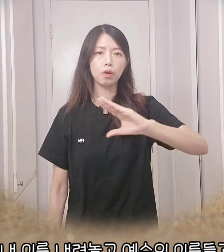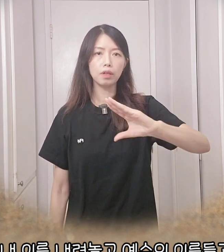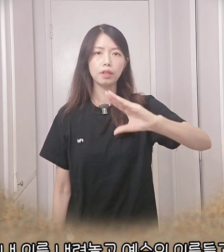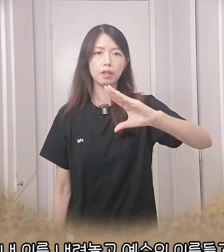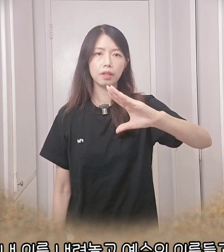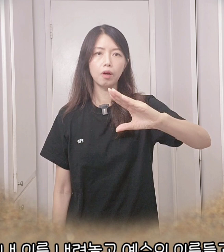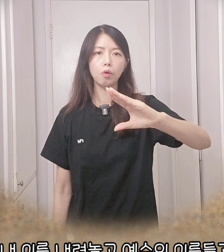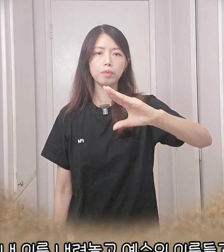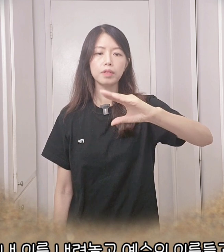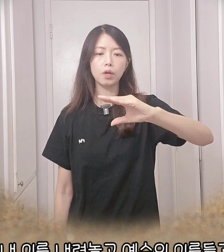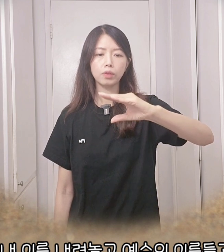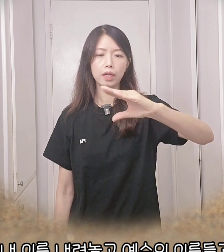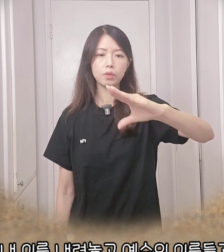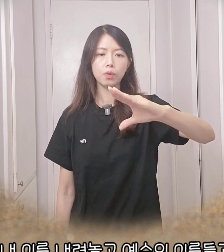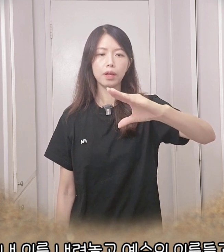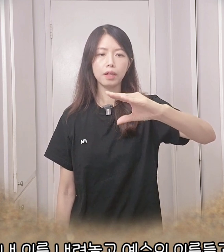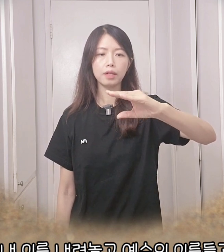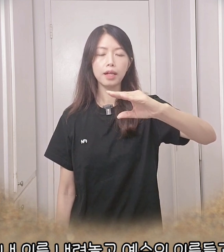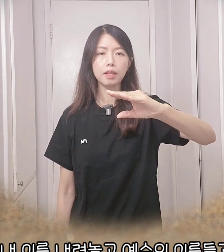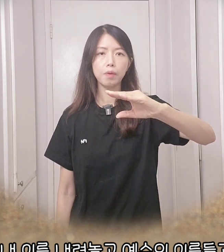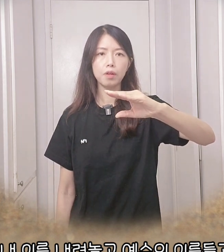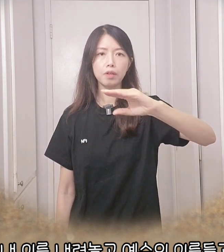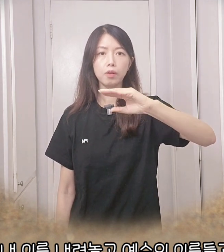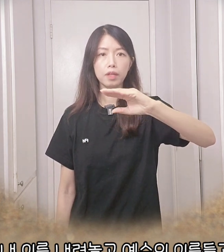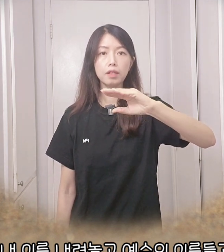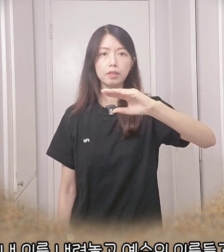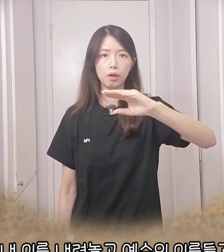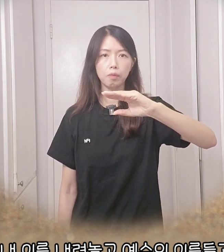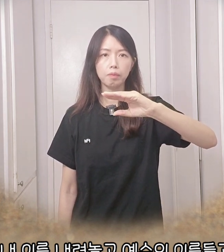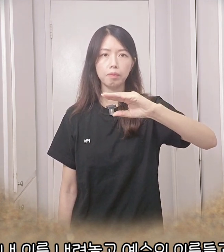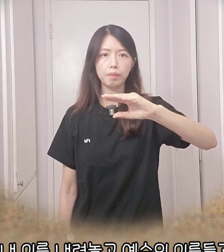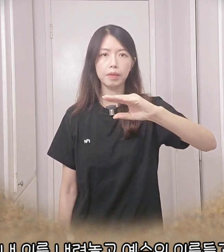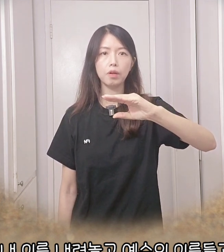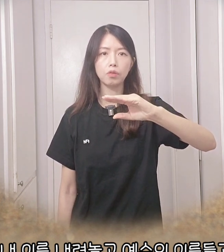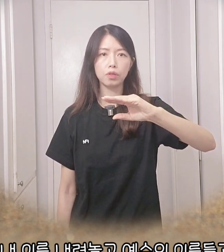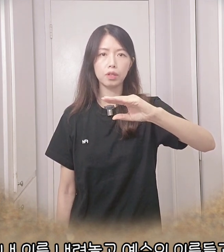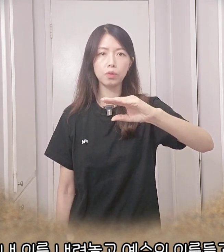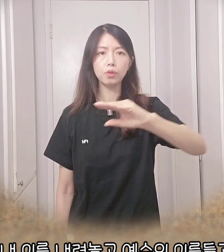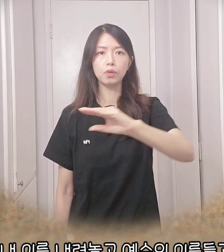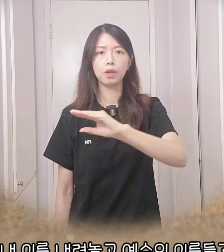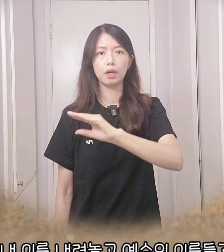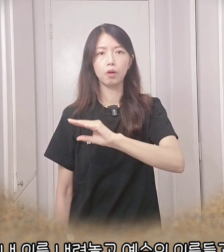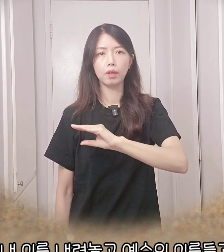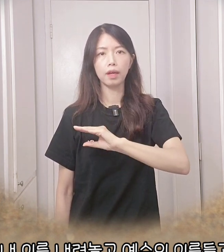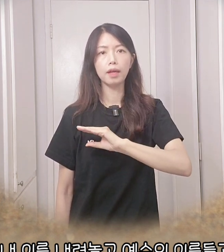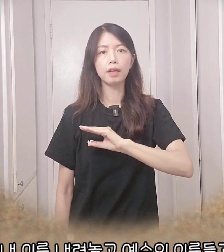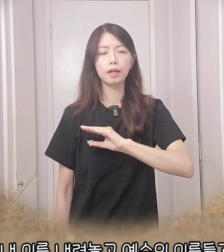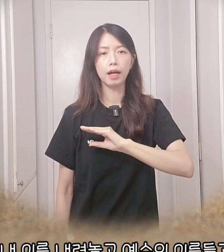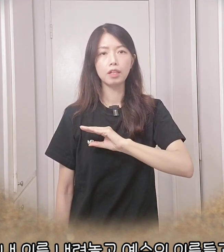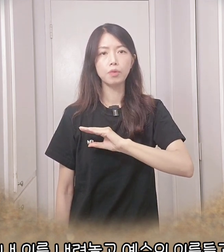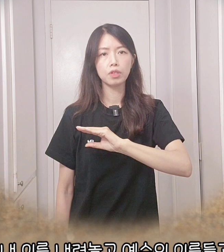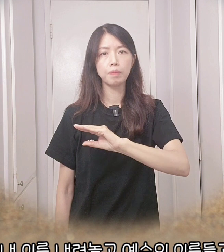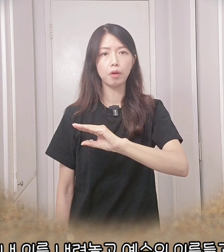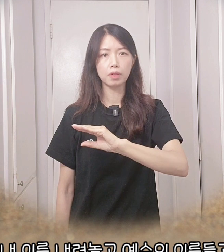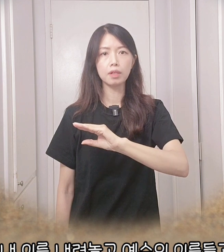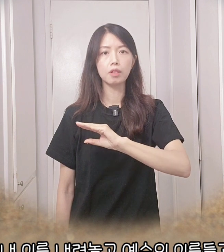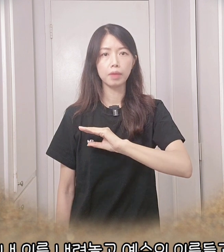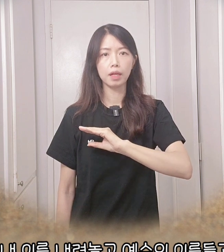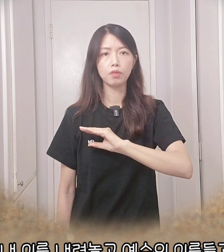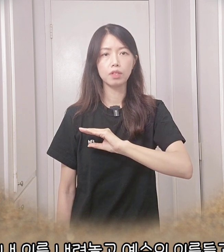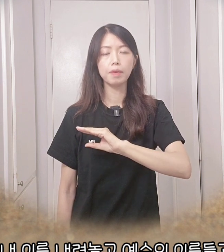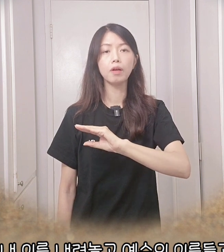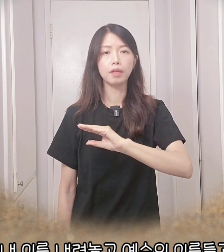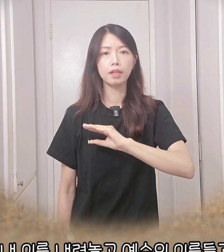이름 수어는 엄지하고 다른 손가락을 살짝 벌려서 디귿처럼 만들어주시고 이렇게 가슴 위치에